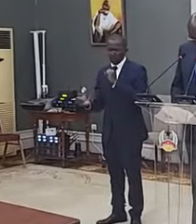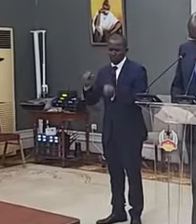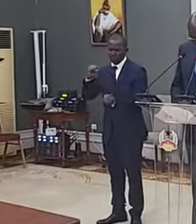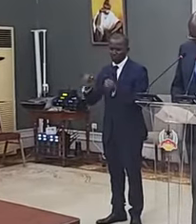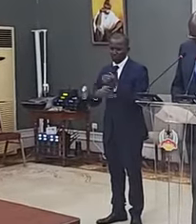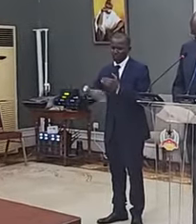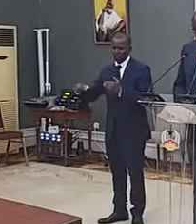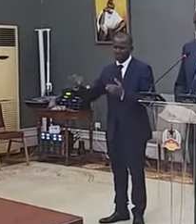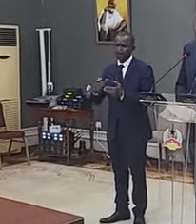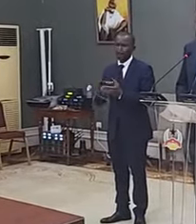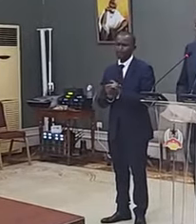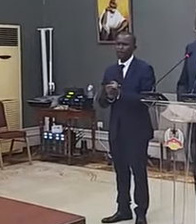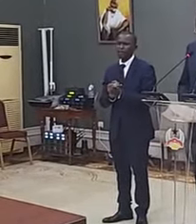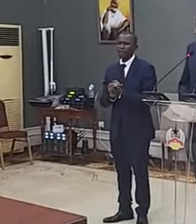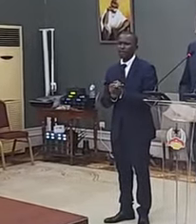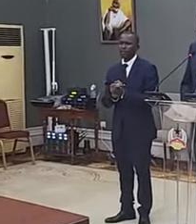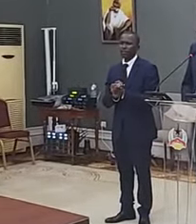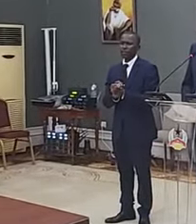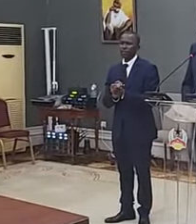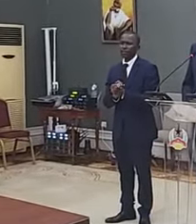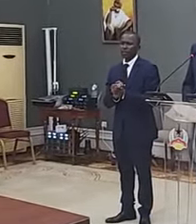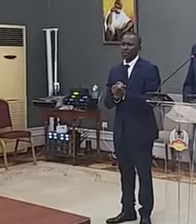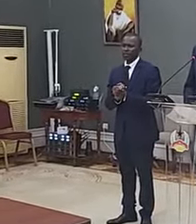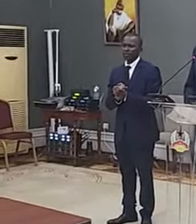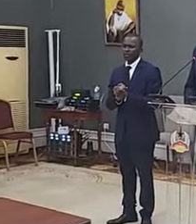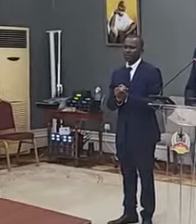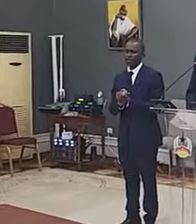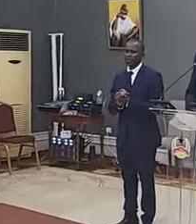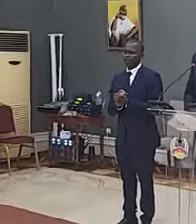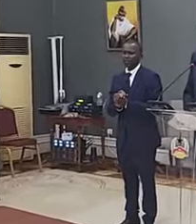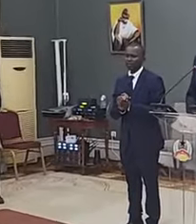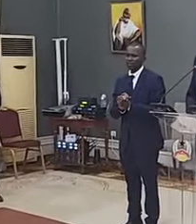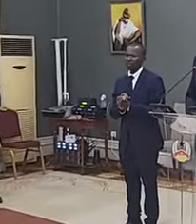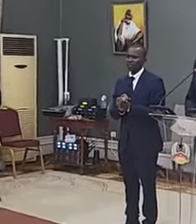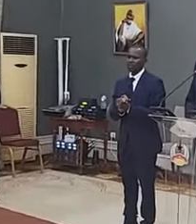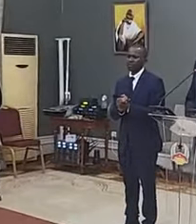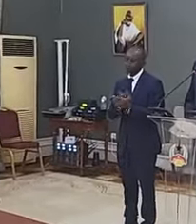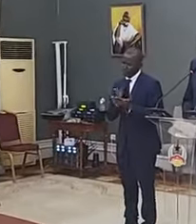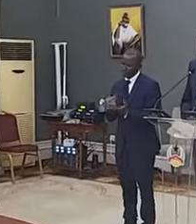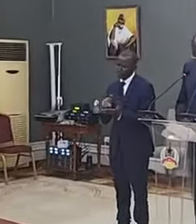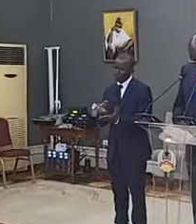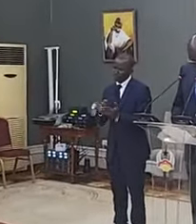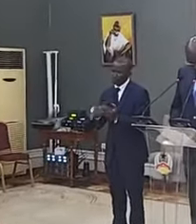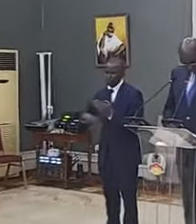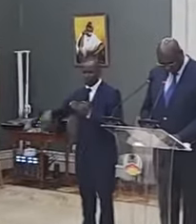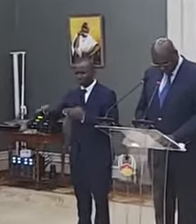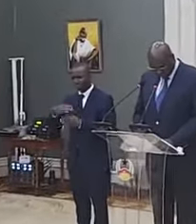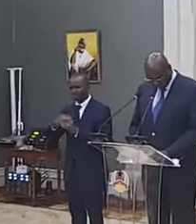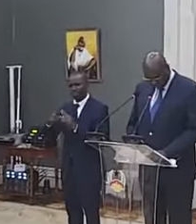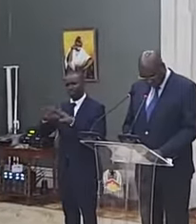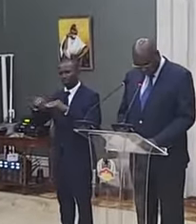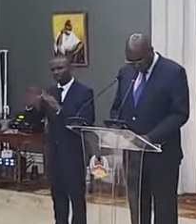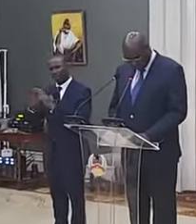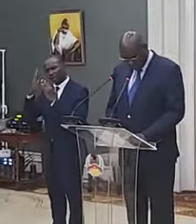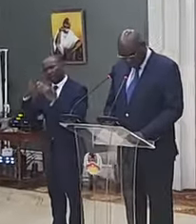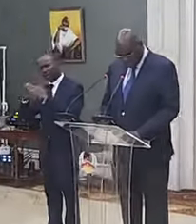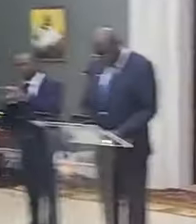rota, apoio institucional e reforço de capacidade para a gestão do setor de transporte rodoviário, o transporte